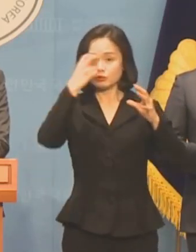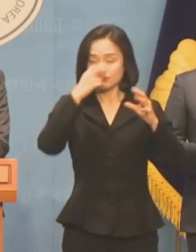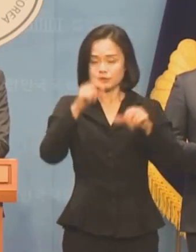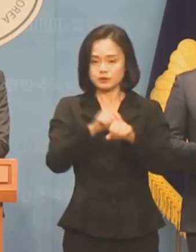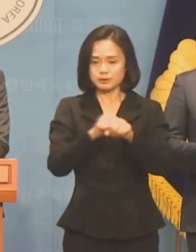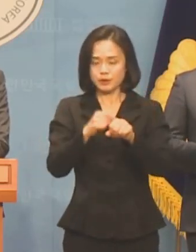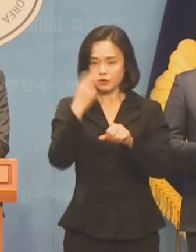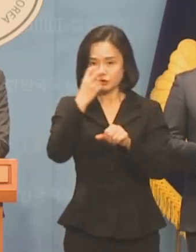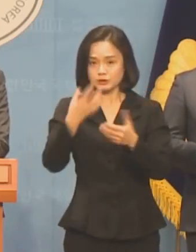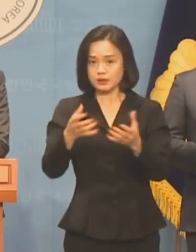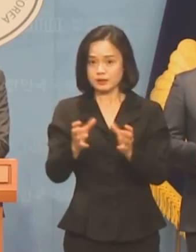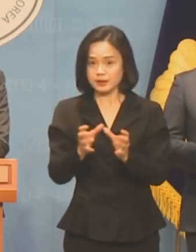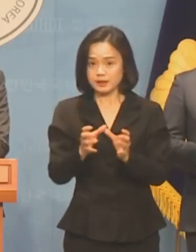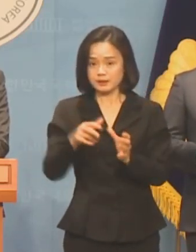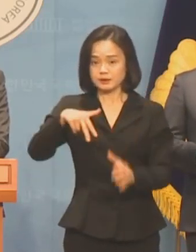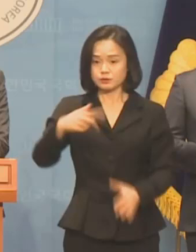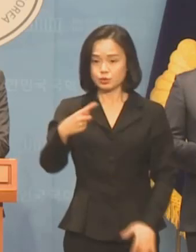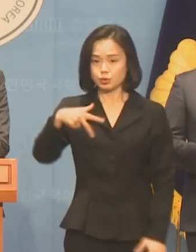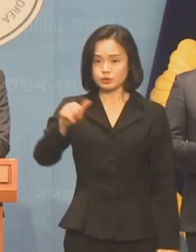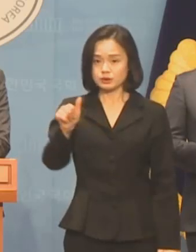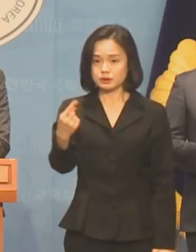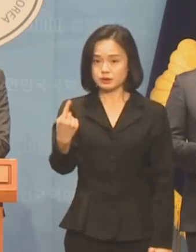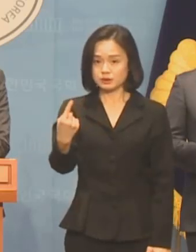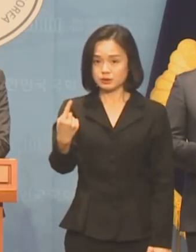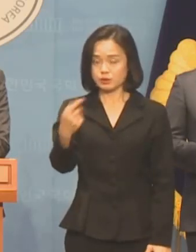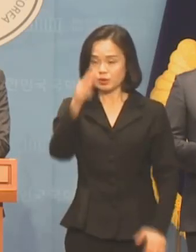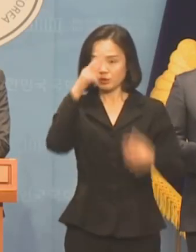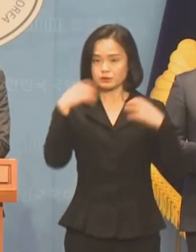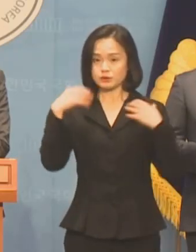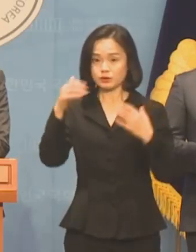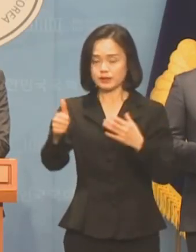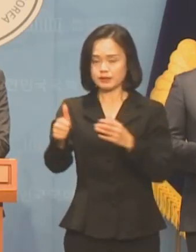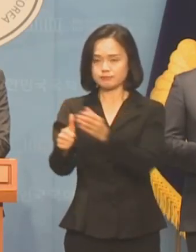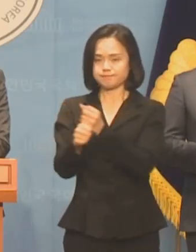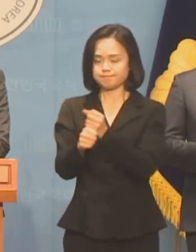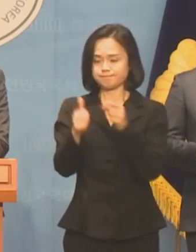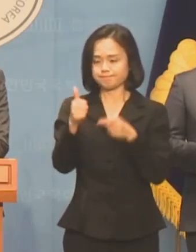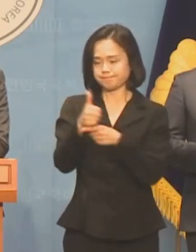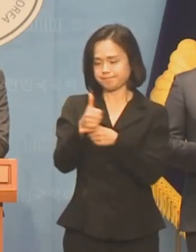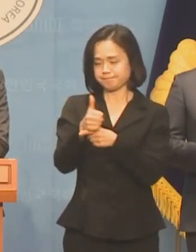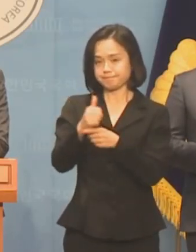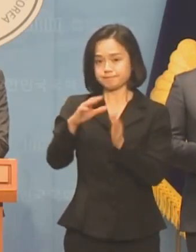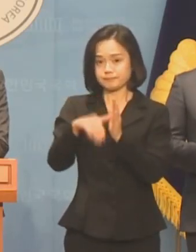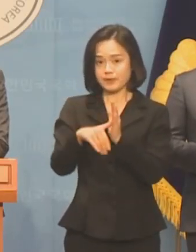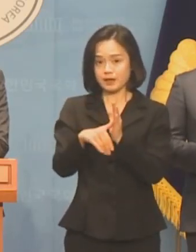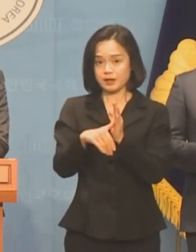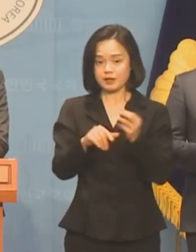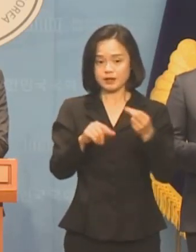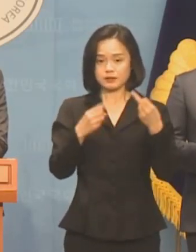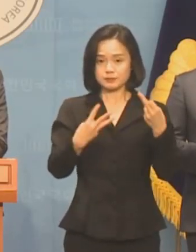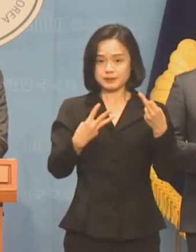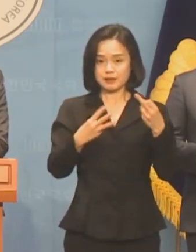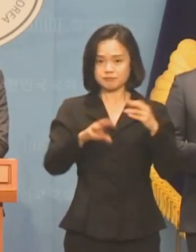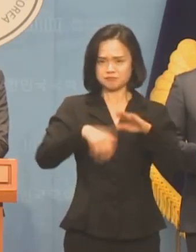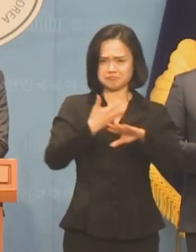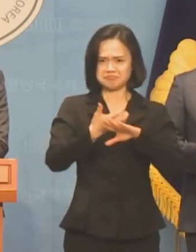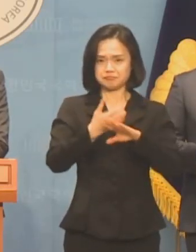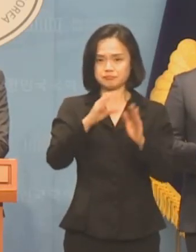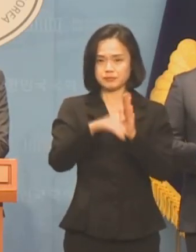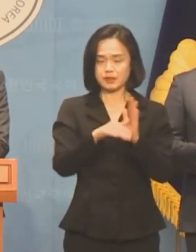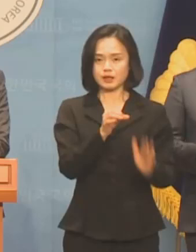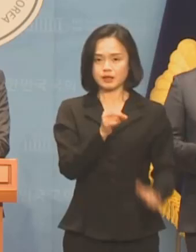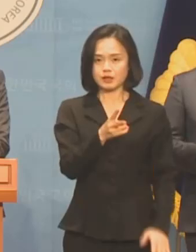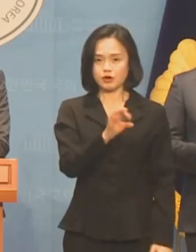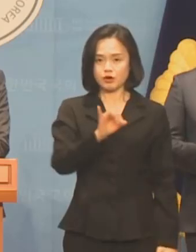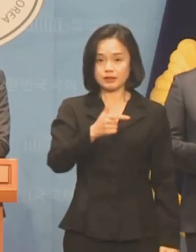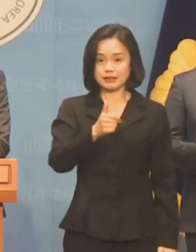조지호 경찰청장을 조사하는 과정에서 12.3 내란 당시 여인영 방첩사령관으로부터 전임